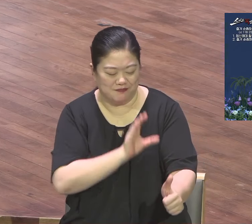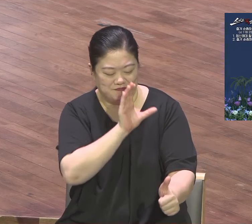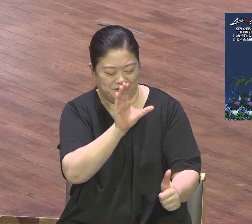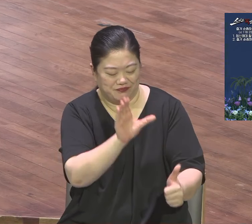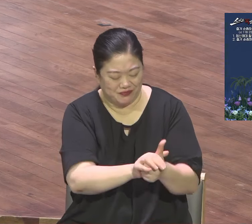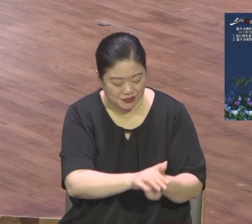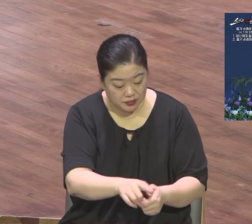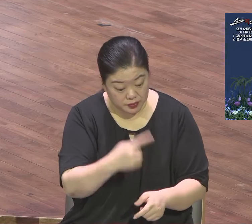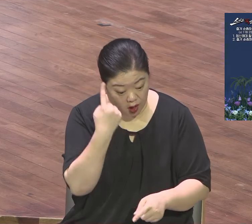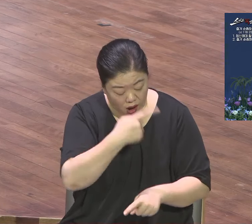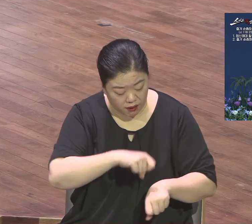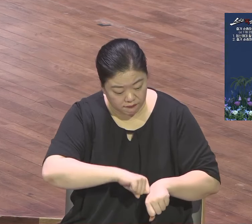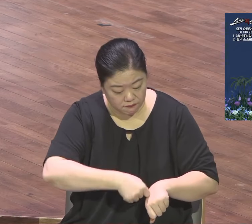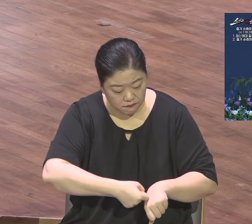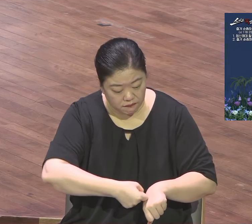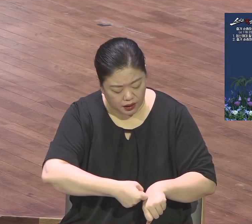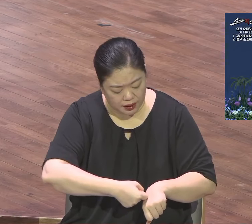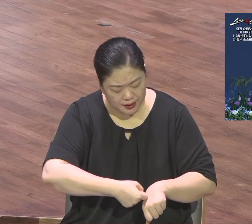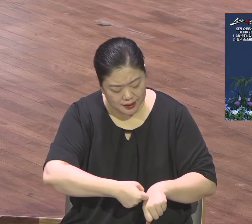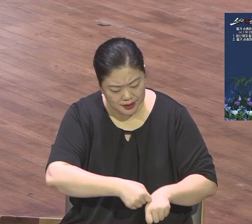하나님 책임져 주셔버려.